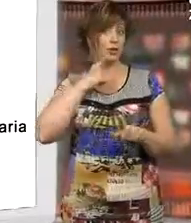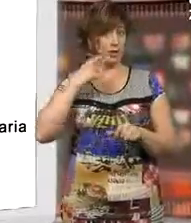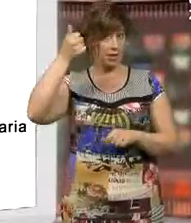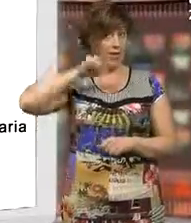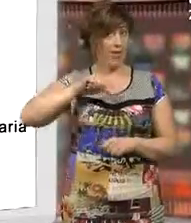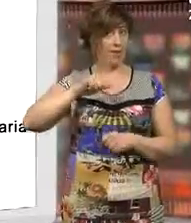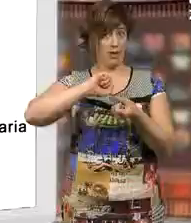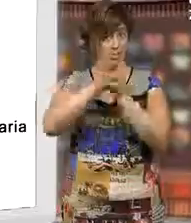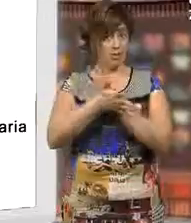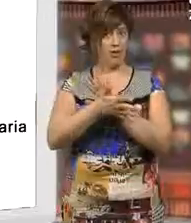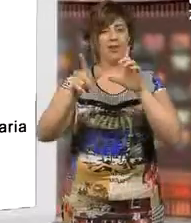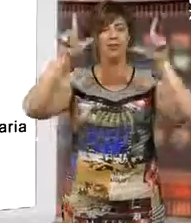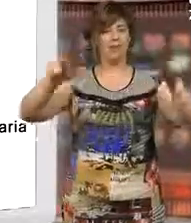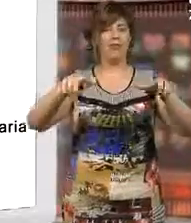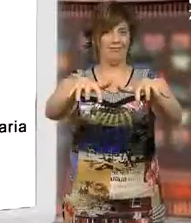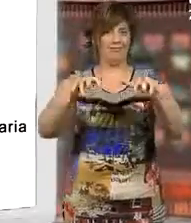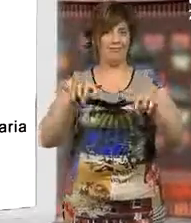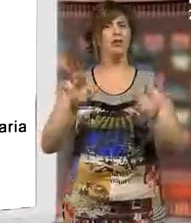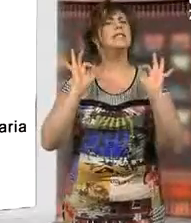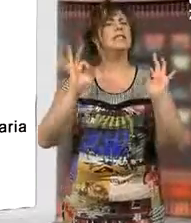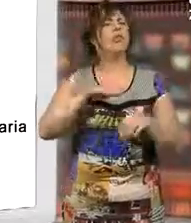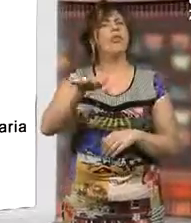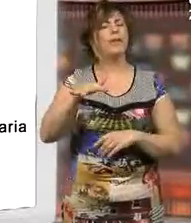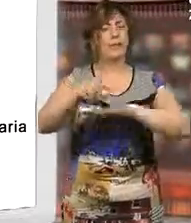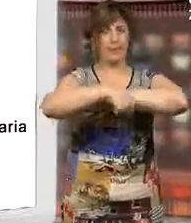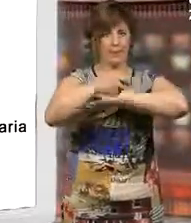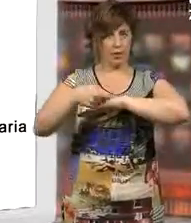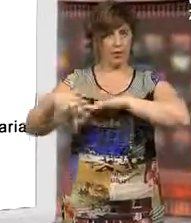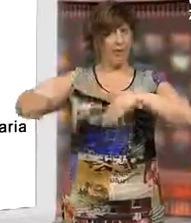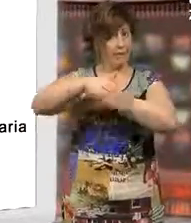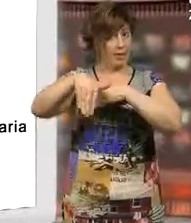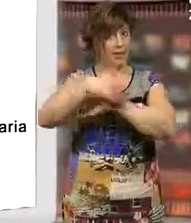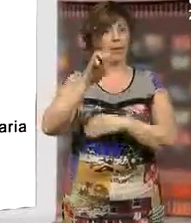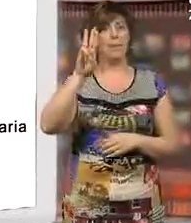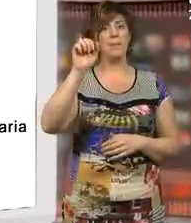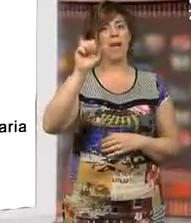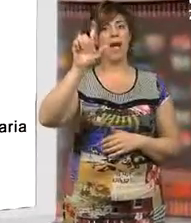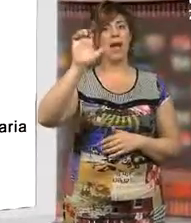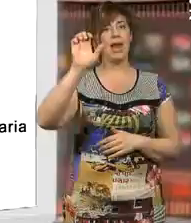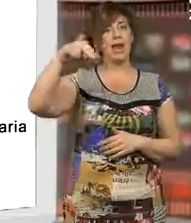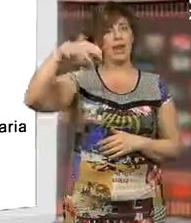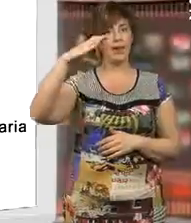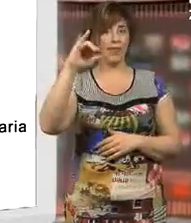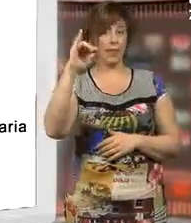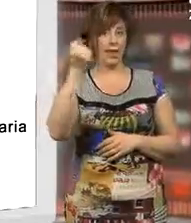Sordas de Álava, Arabako Gorrak, en Vitoria, situada en la calle Palencia, número 6, Bajo. La